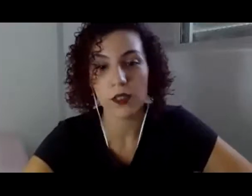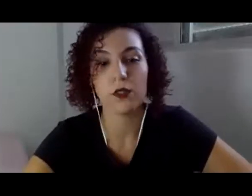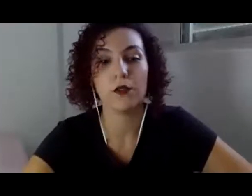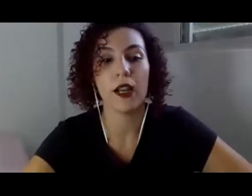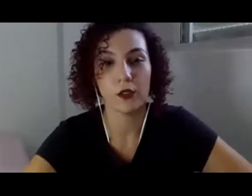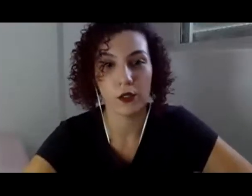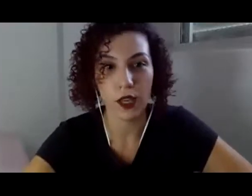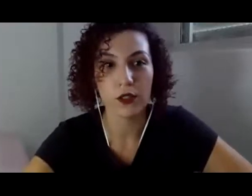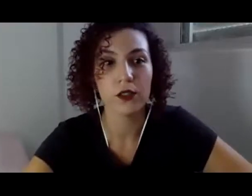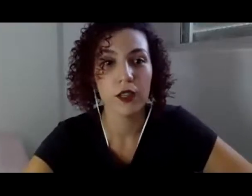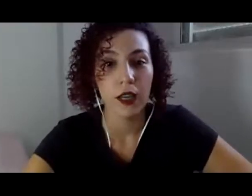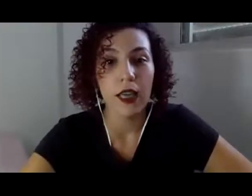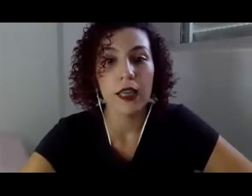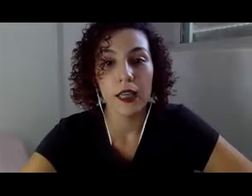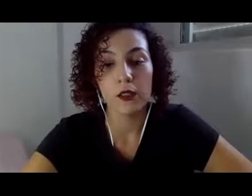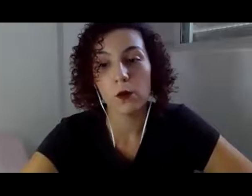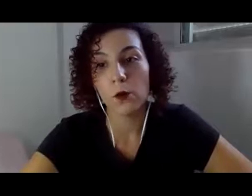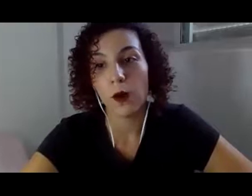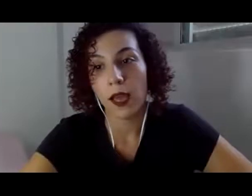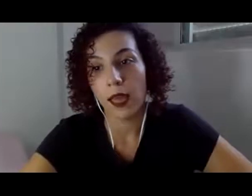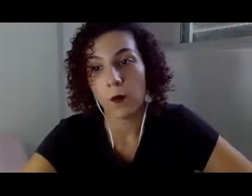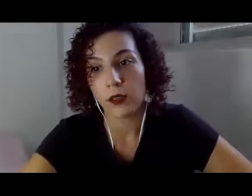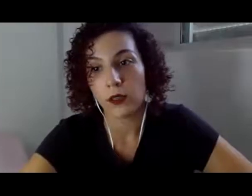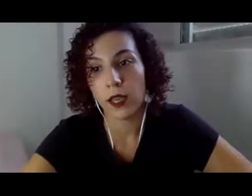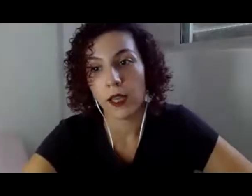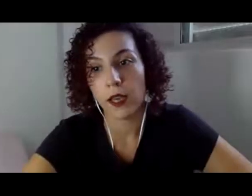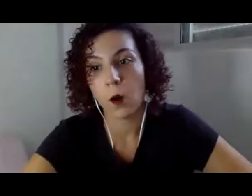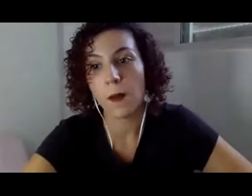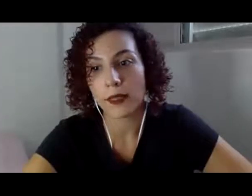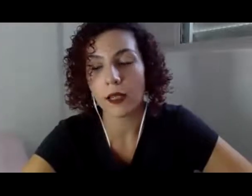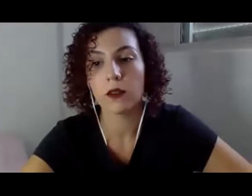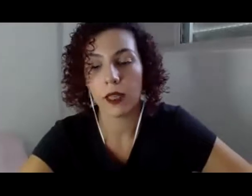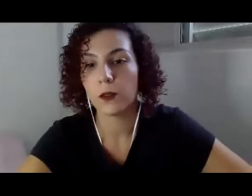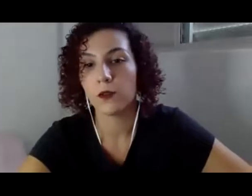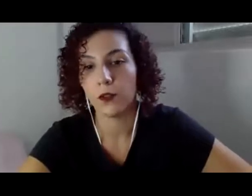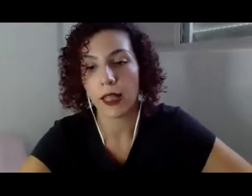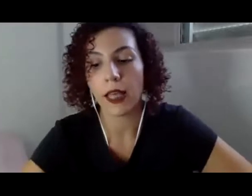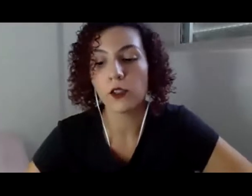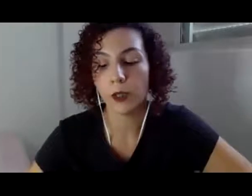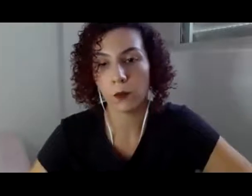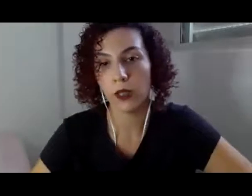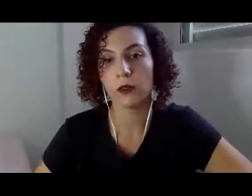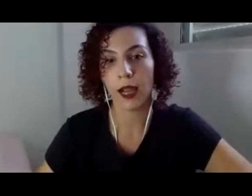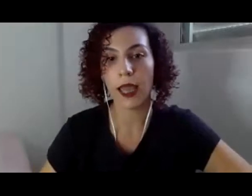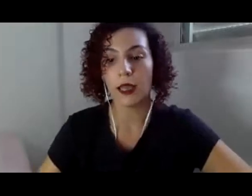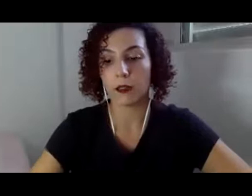São coisas diferentes, gente. Isso, eu acho que com o passar do tempo, isso foi até